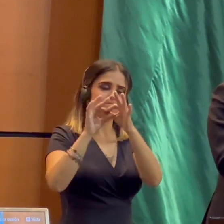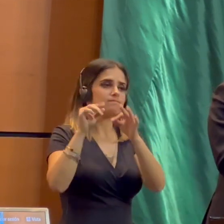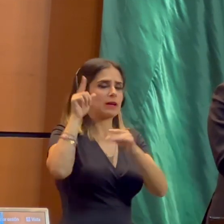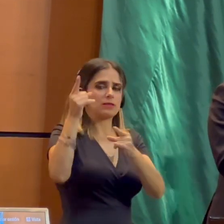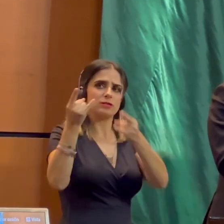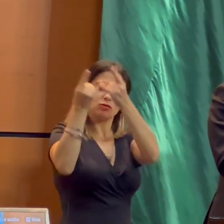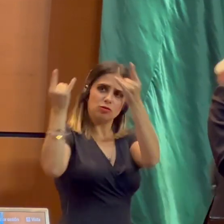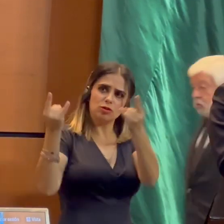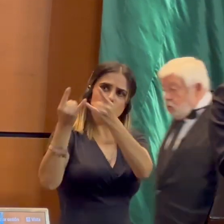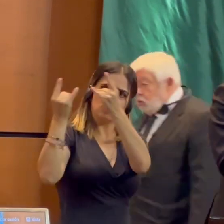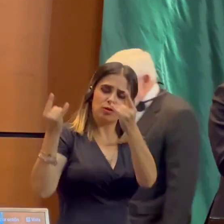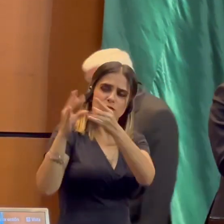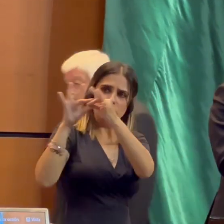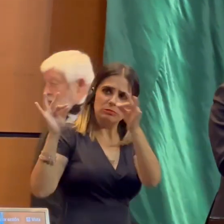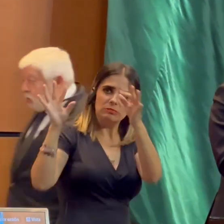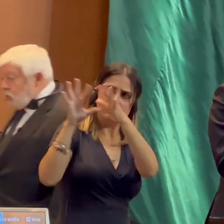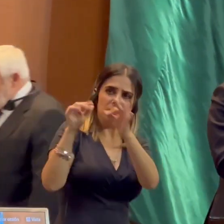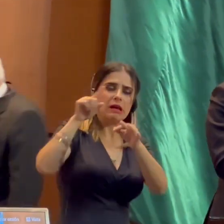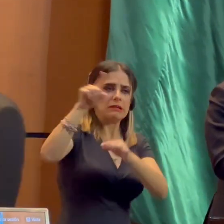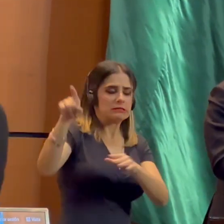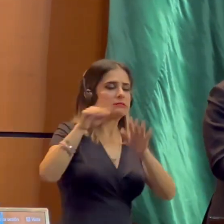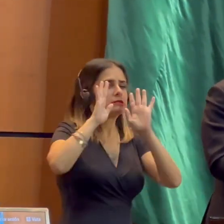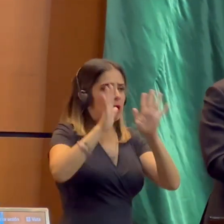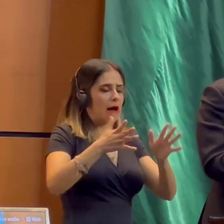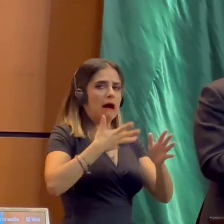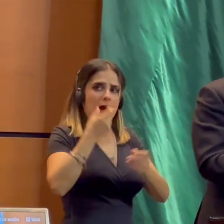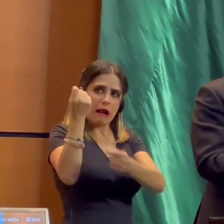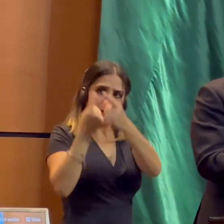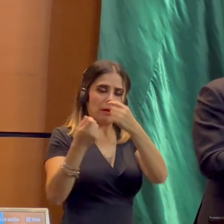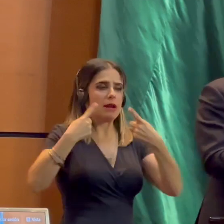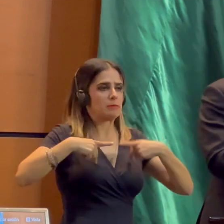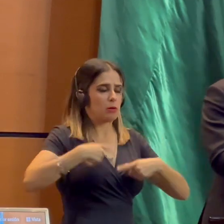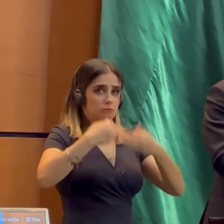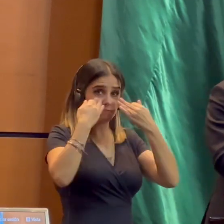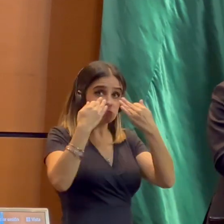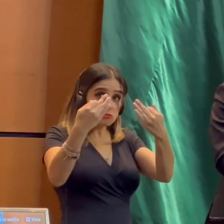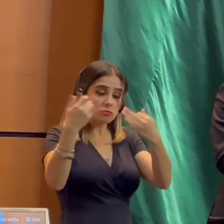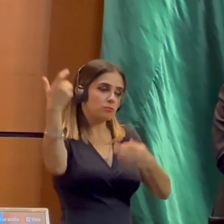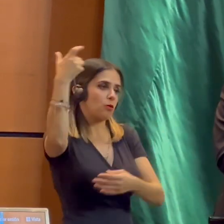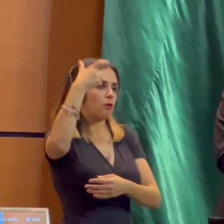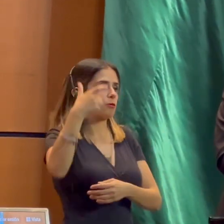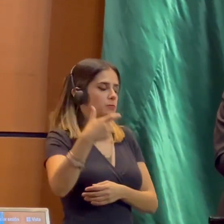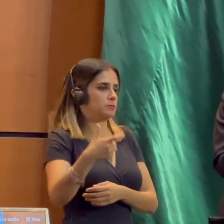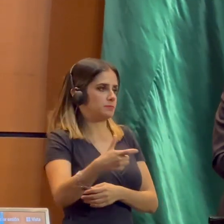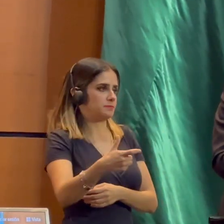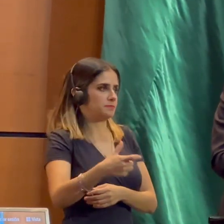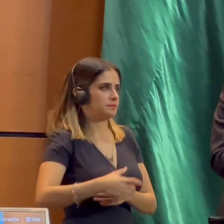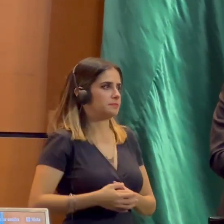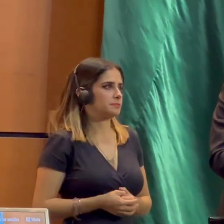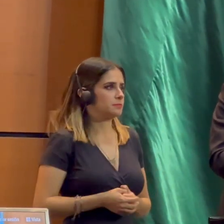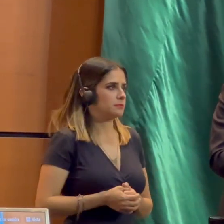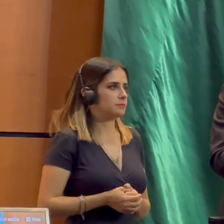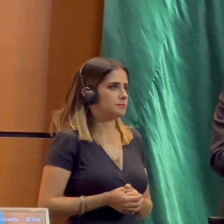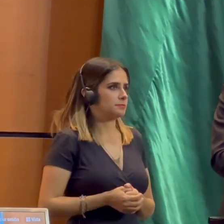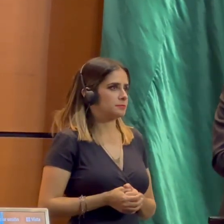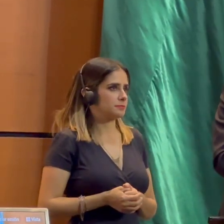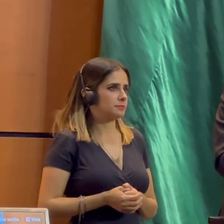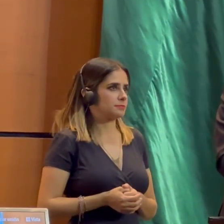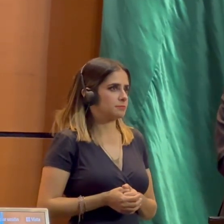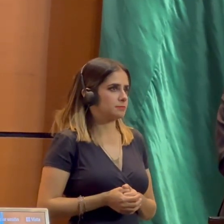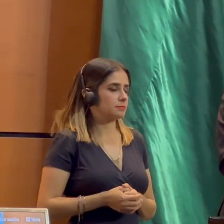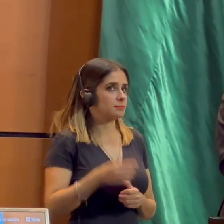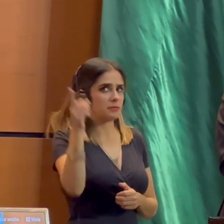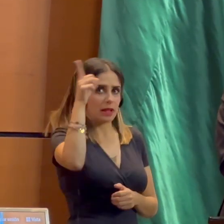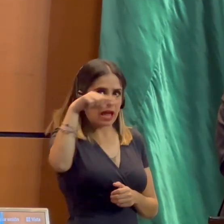とオカルトの話になってしまいます。しかし日本の政府も UFO 情報